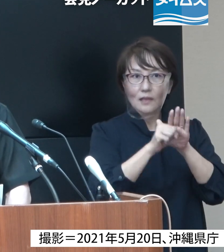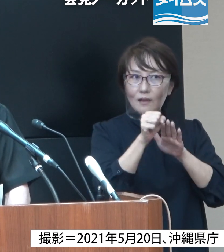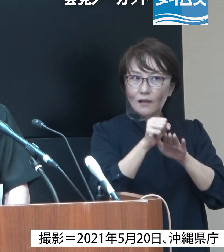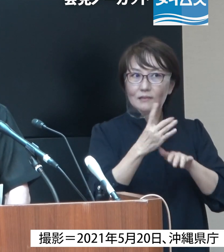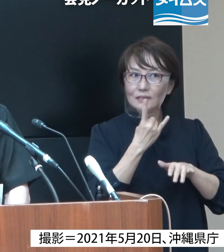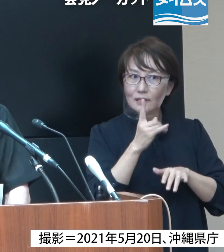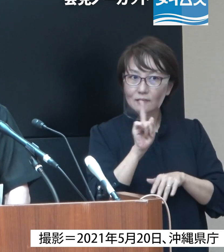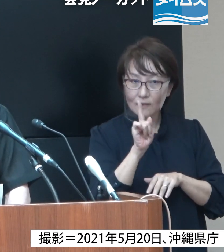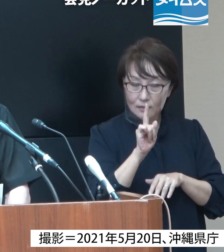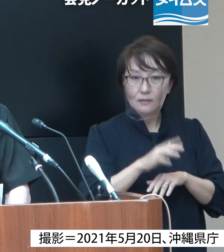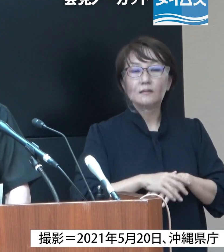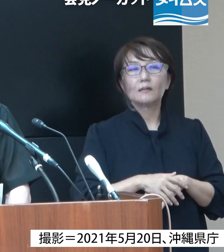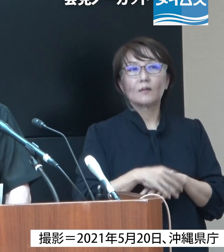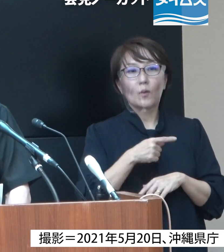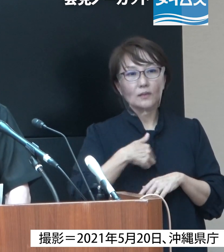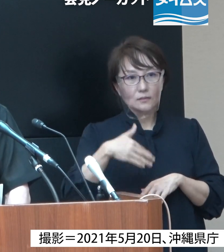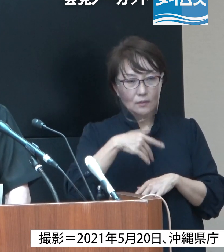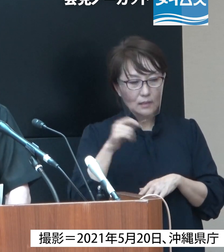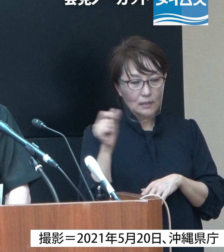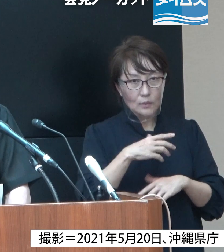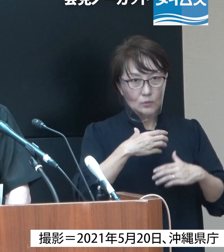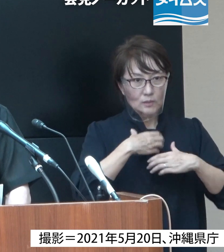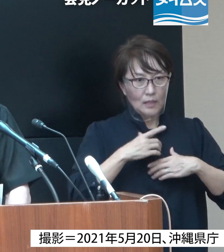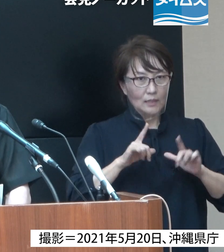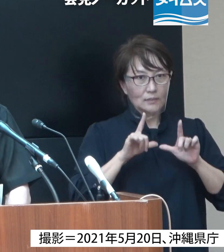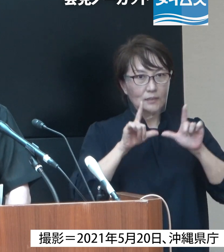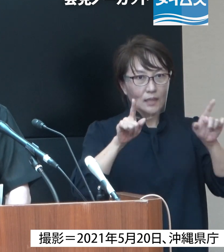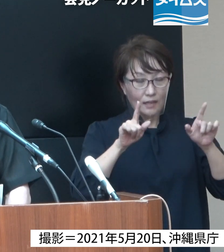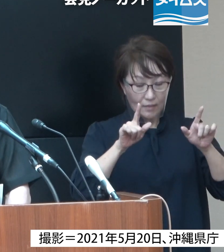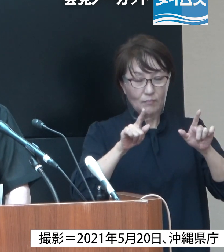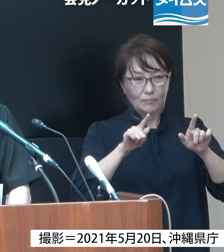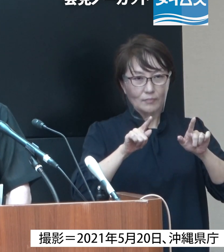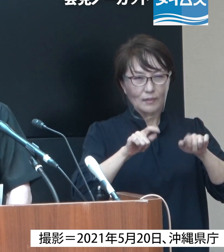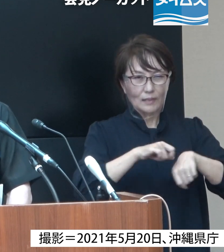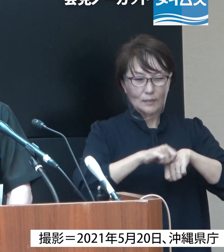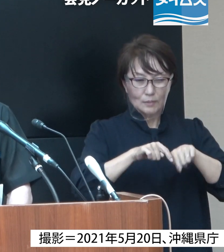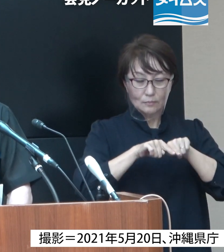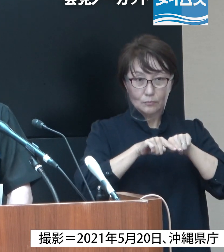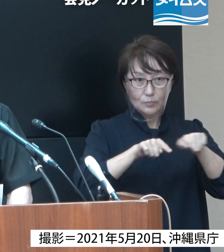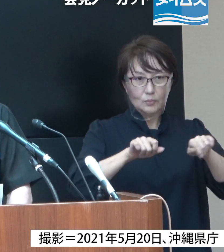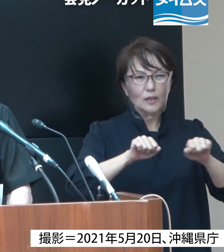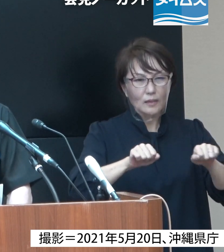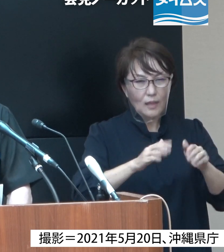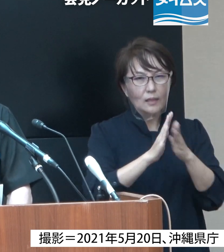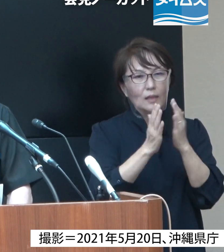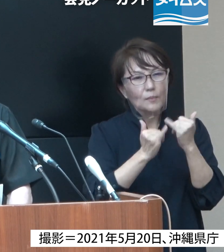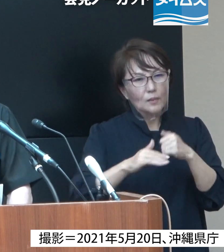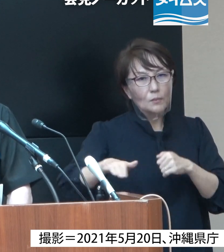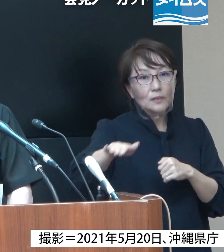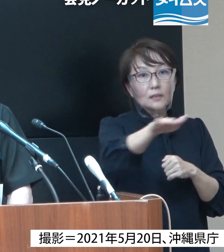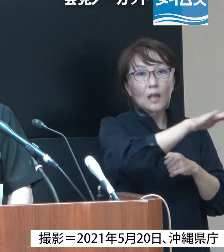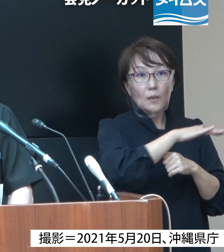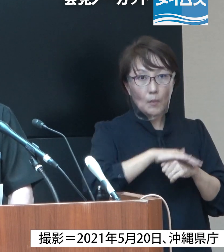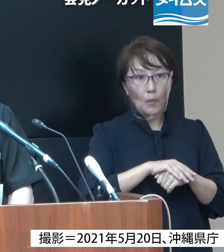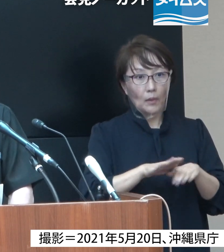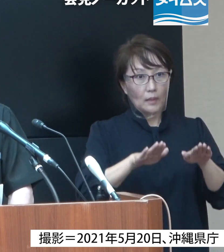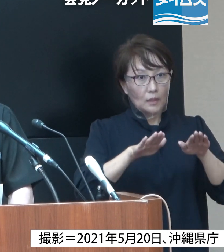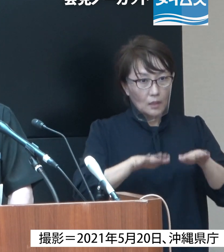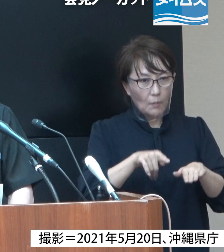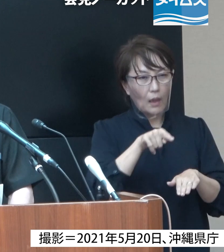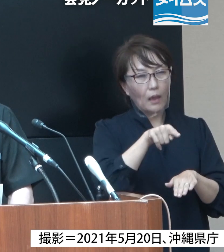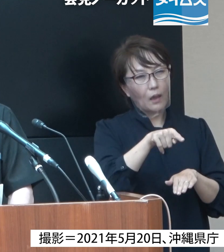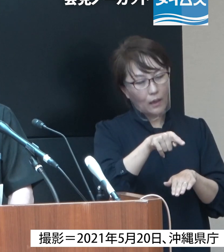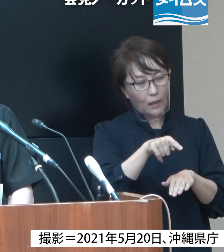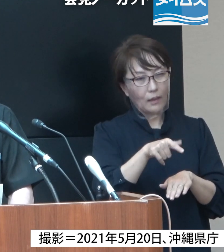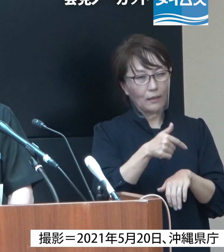ては、その緊急事態宣言という厳しい措置を取らせていただくことによって、県民の皆さんにもやはり今現状がこうい